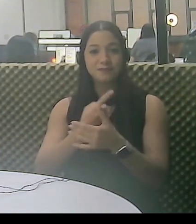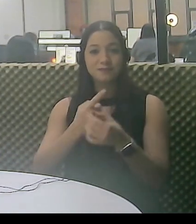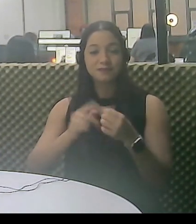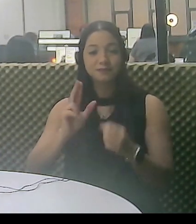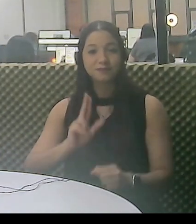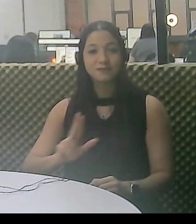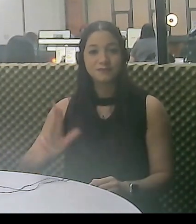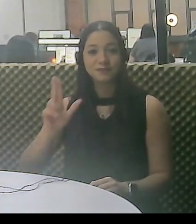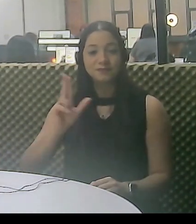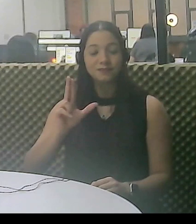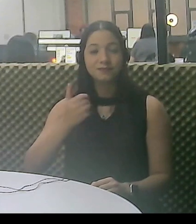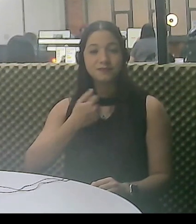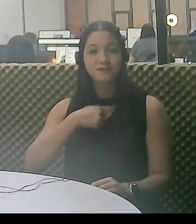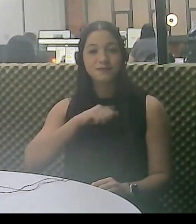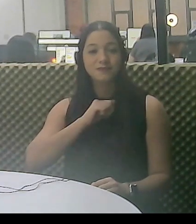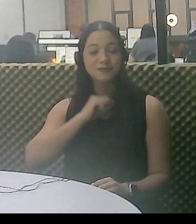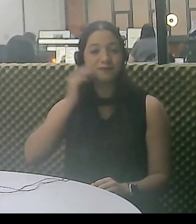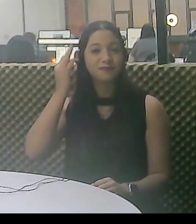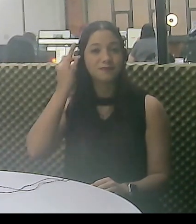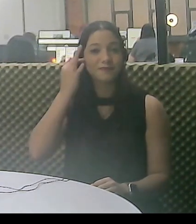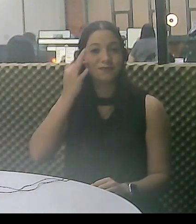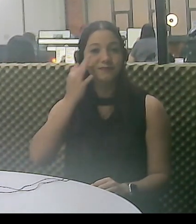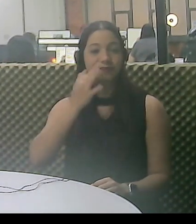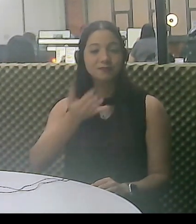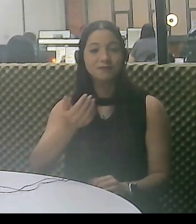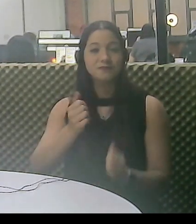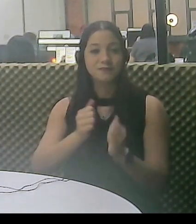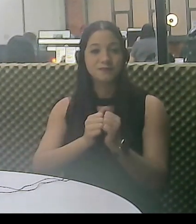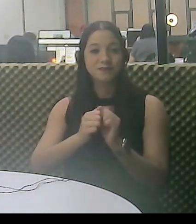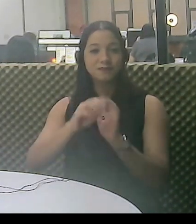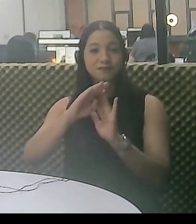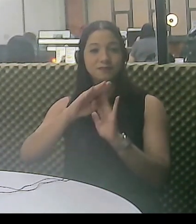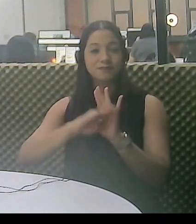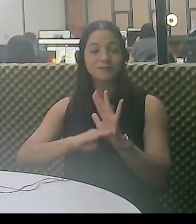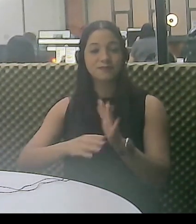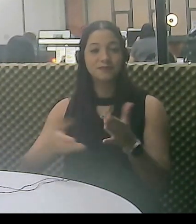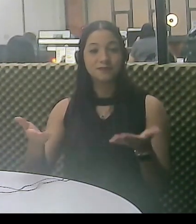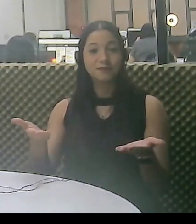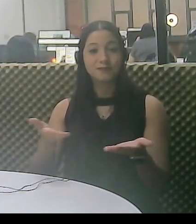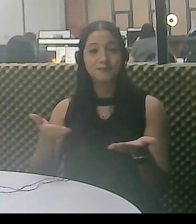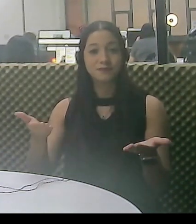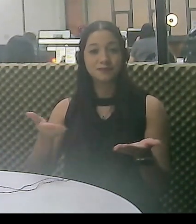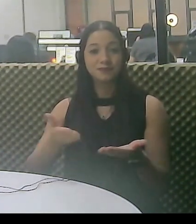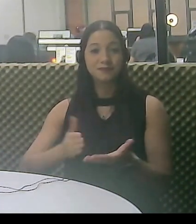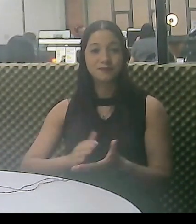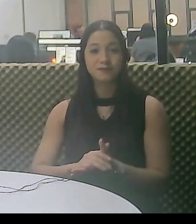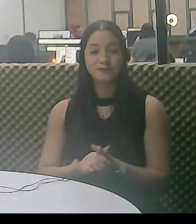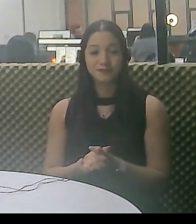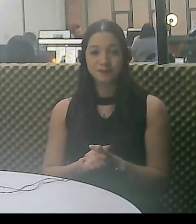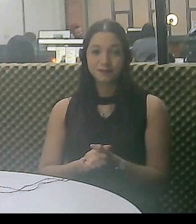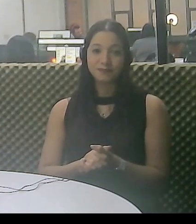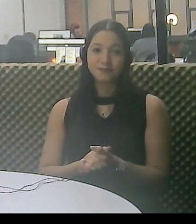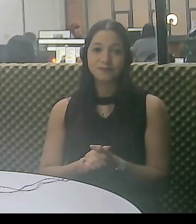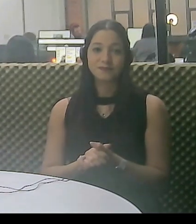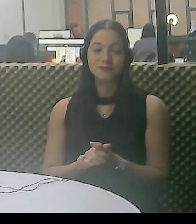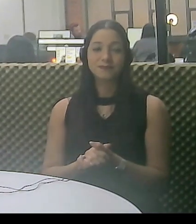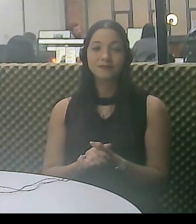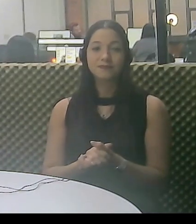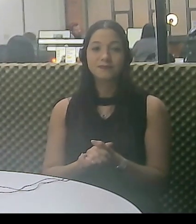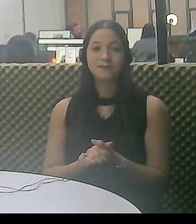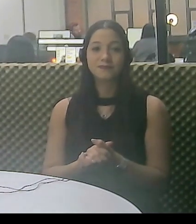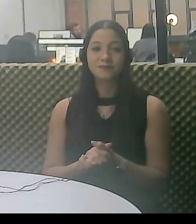fato acontece em Uberlândia. Eu sou o Fernando Cássio e começamos com os destaques da edição de hoje.